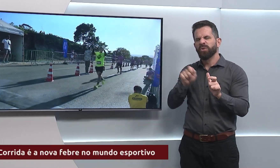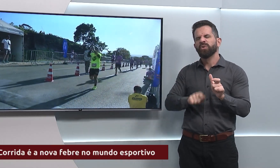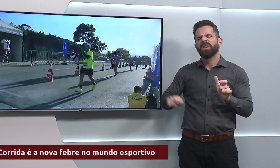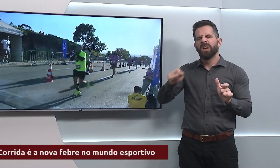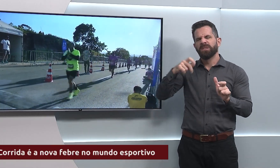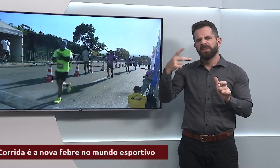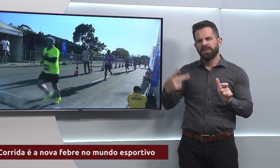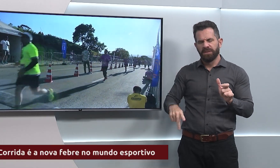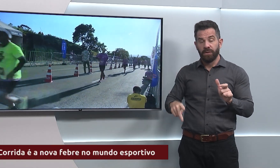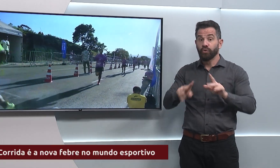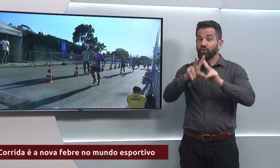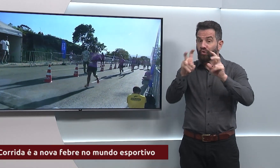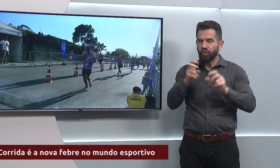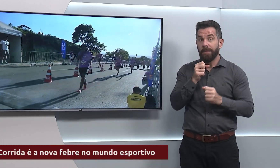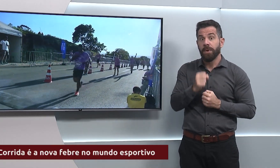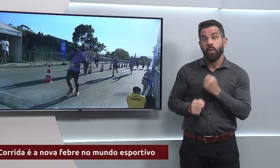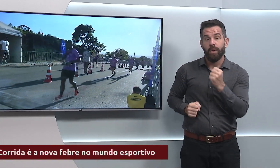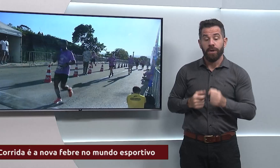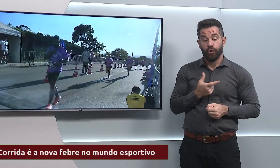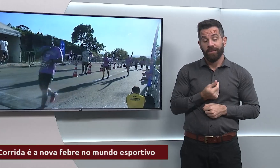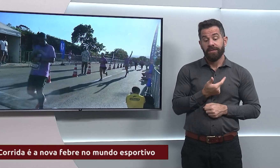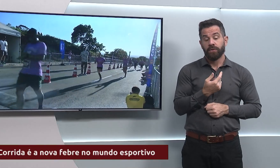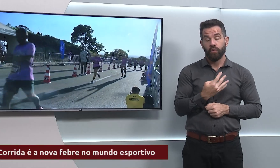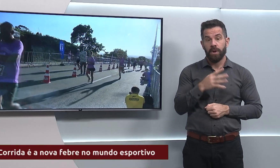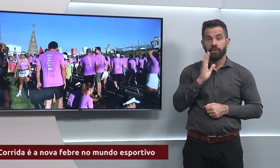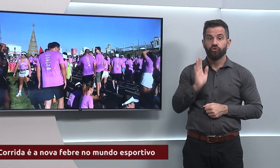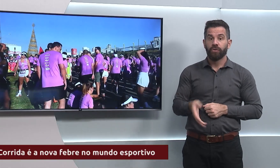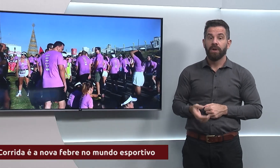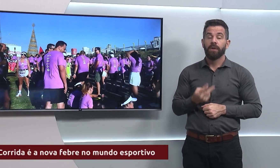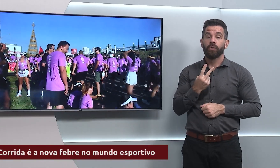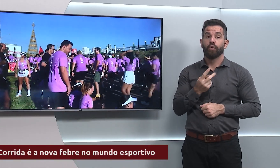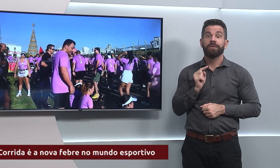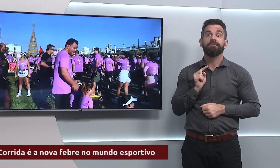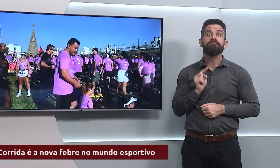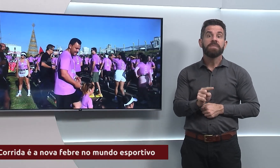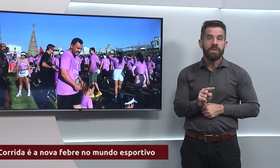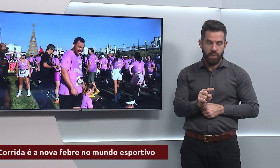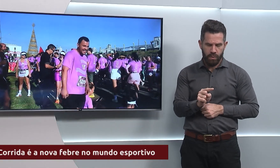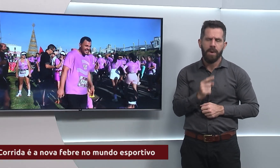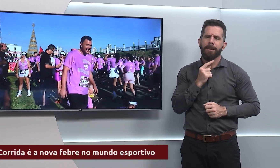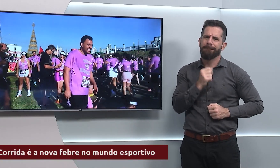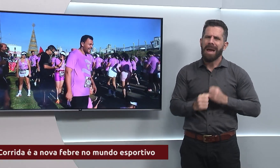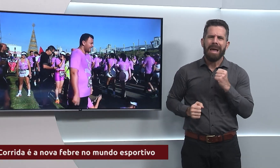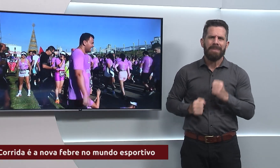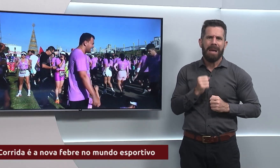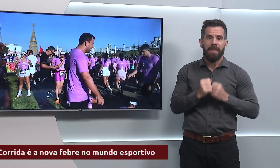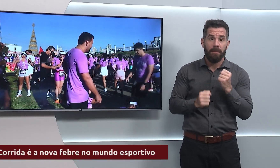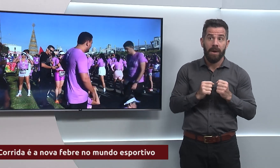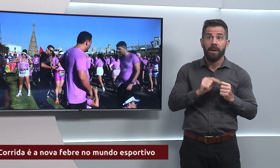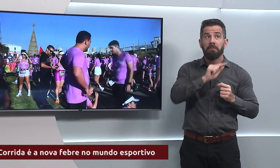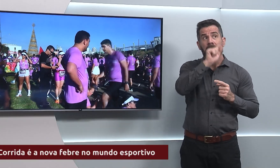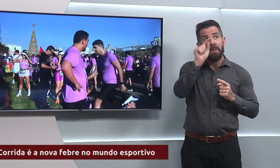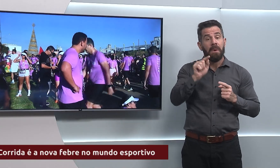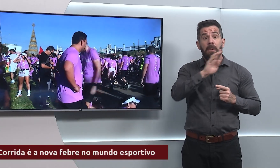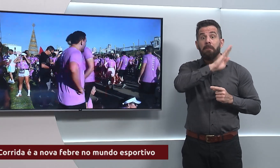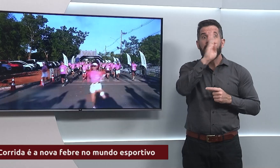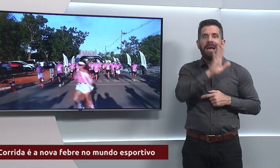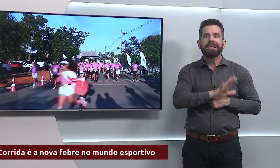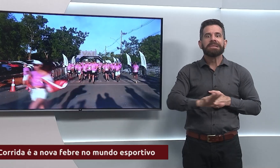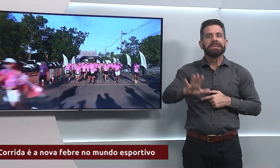em 2024 foram realizados mais de 2.000 eventos de corrida pelo país, um aumento de quase 30%